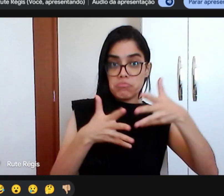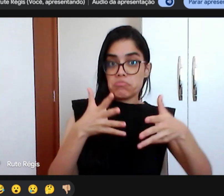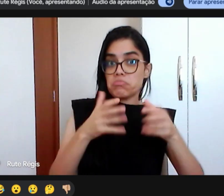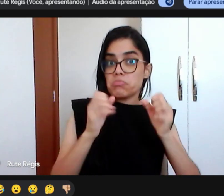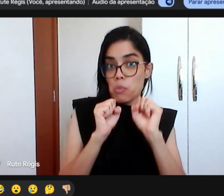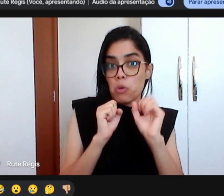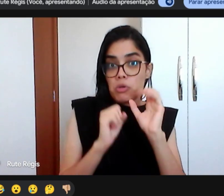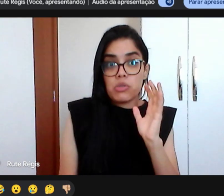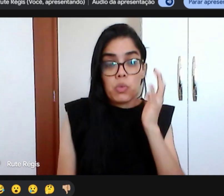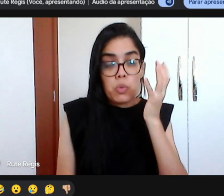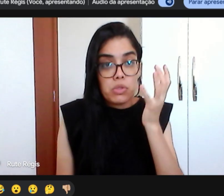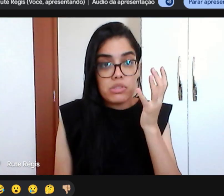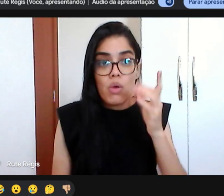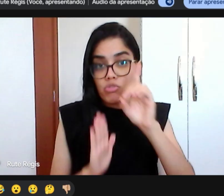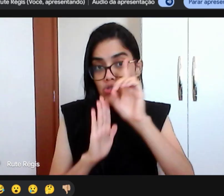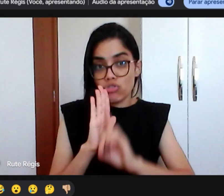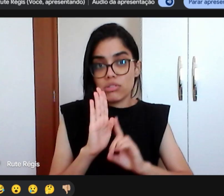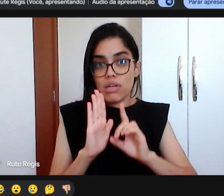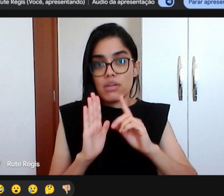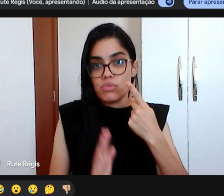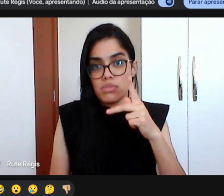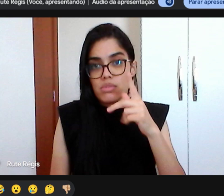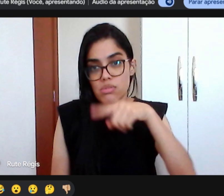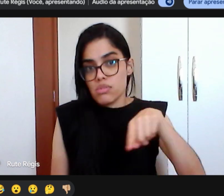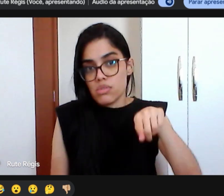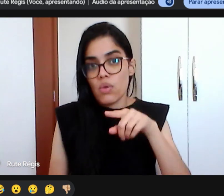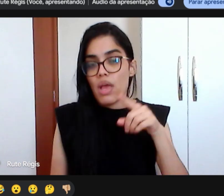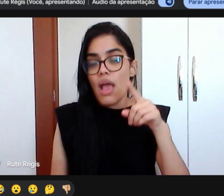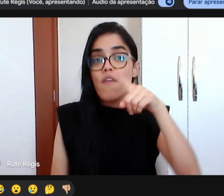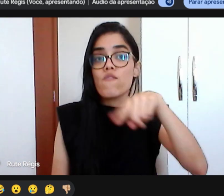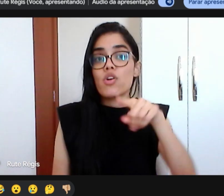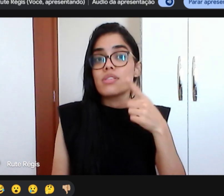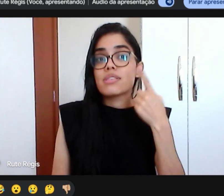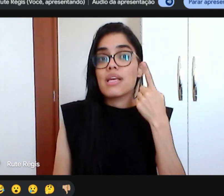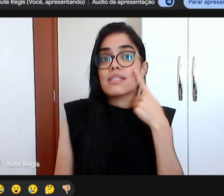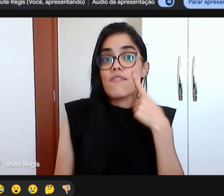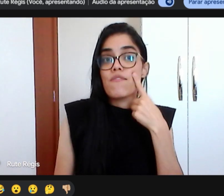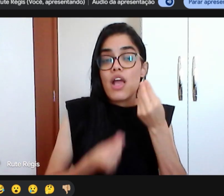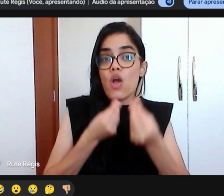direito de vocês também, então pode acontecer.